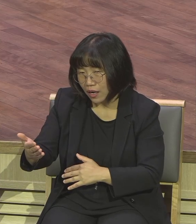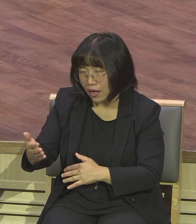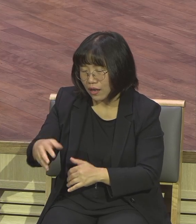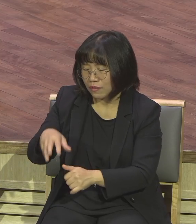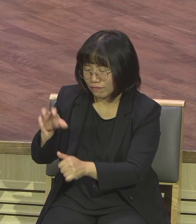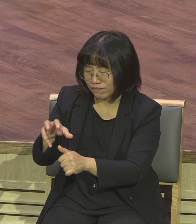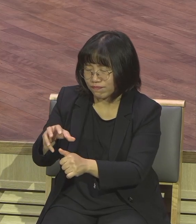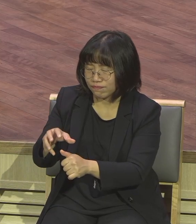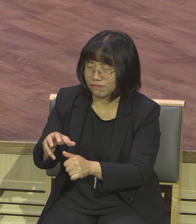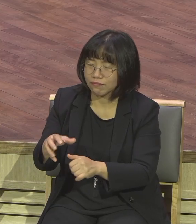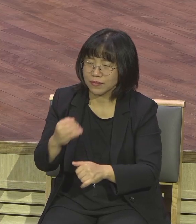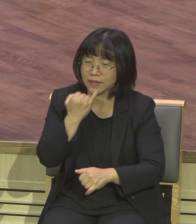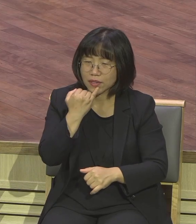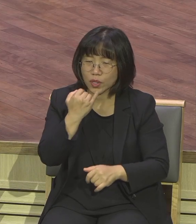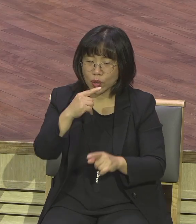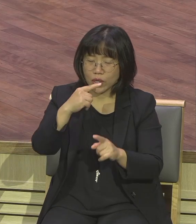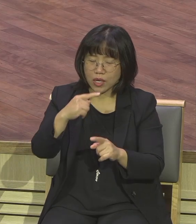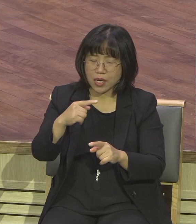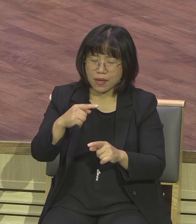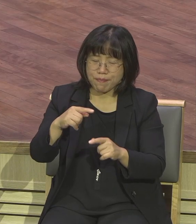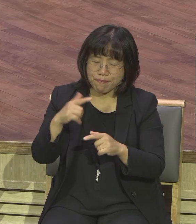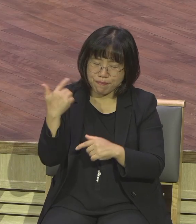따도 맨날 떠들고 떠들어